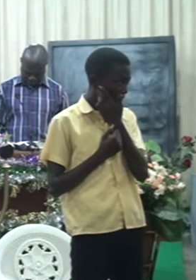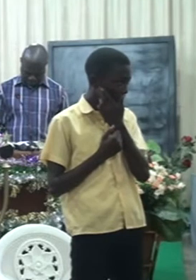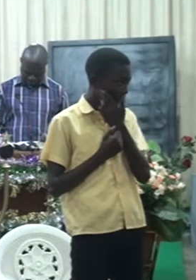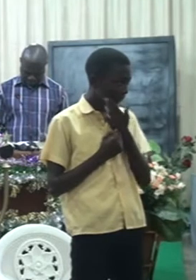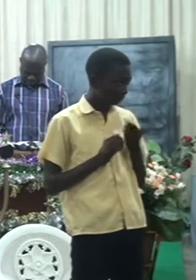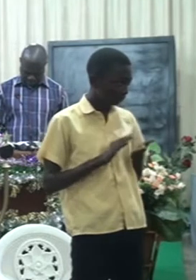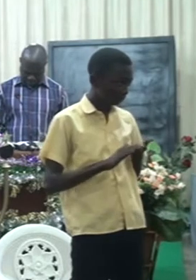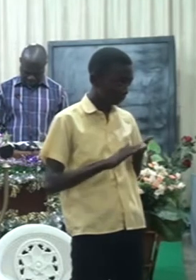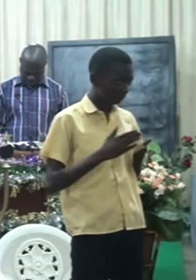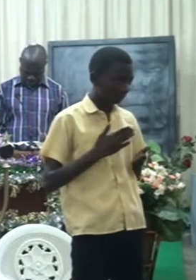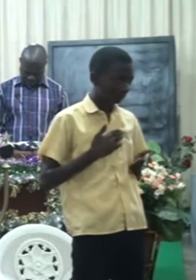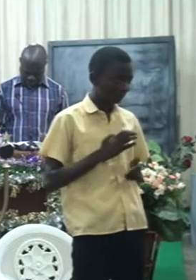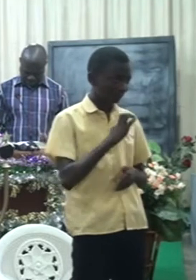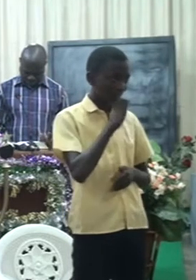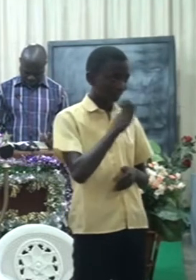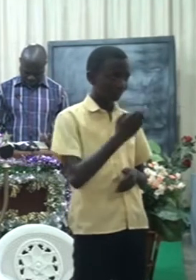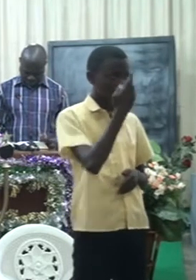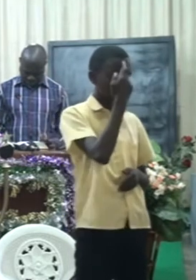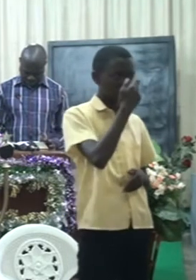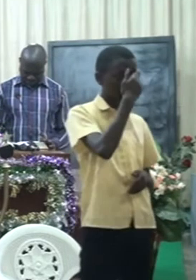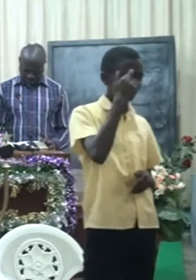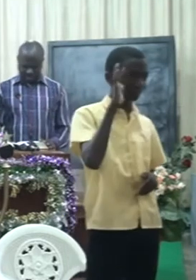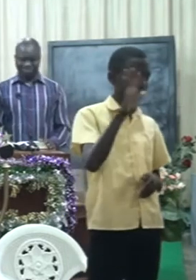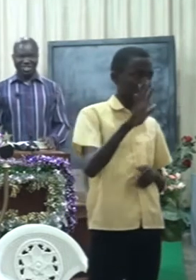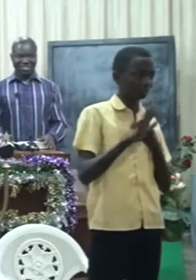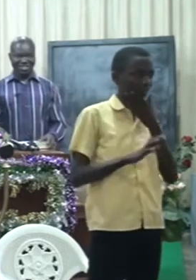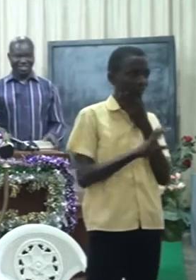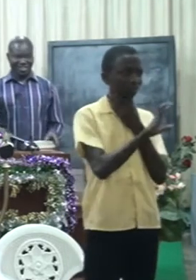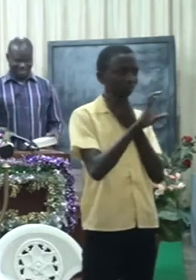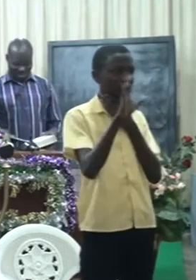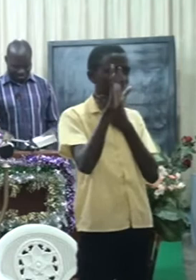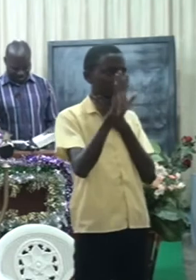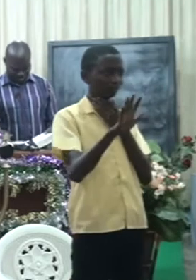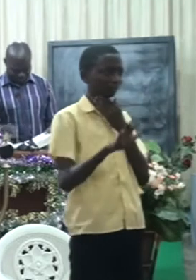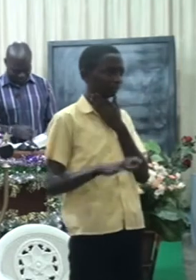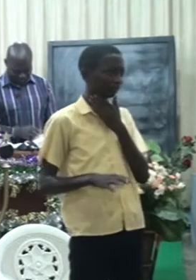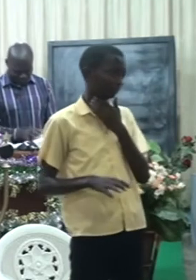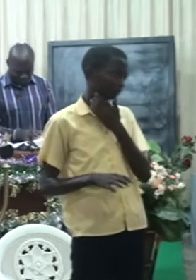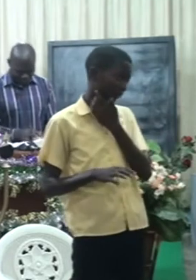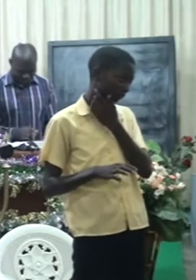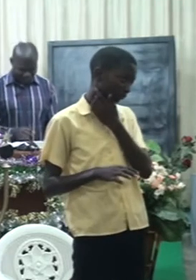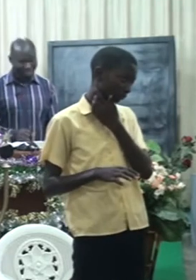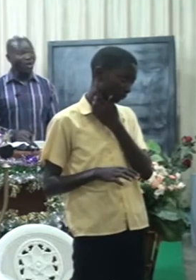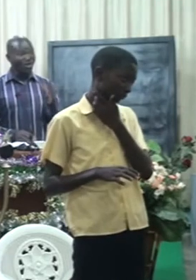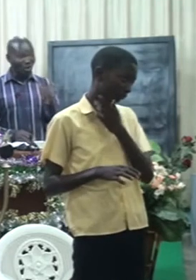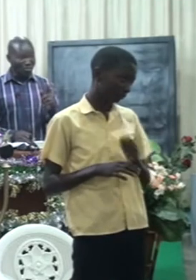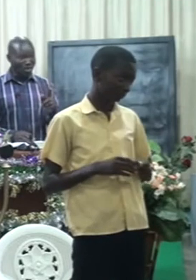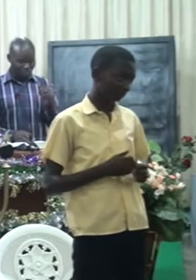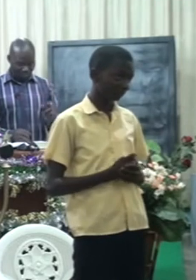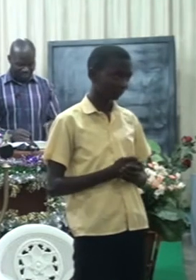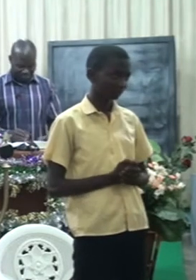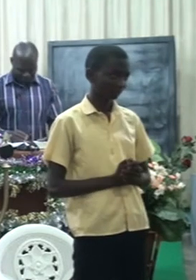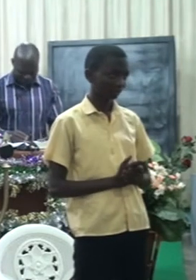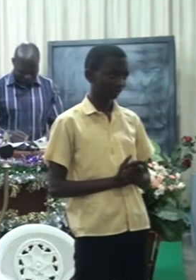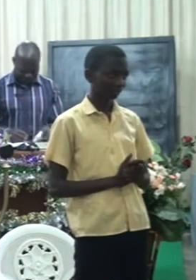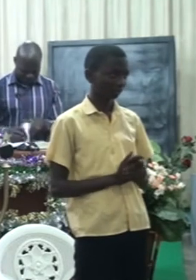Excusez-moi. C'est Romains 5. Bas, naomba mnirehemu ni wa Roma